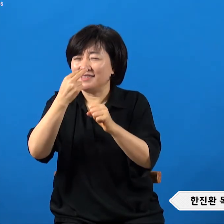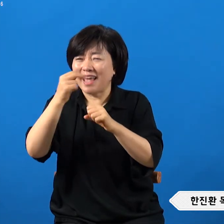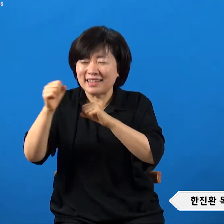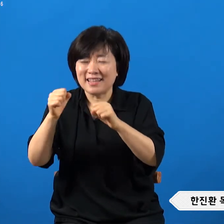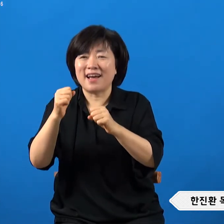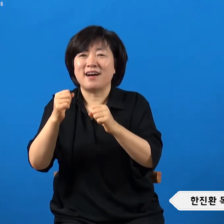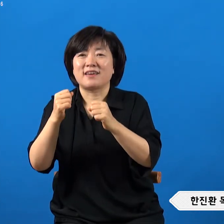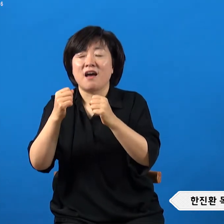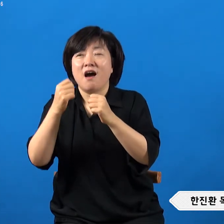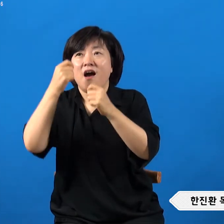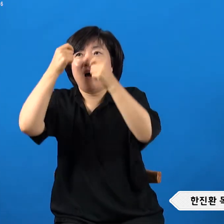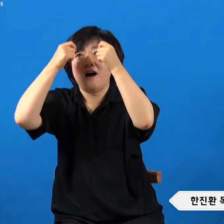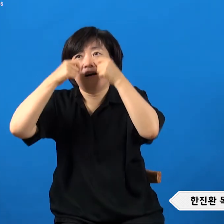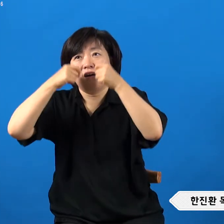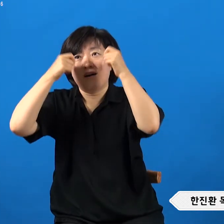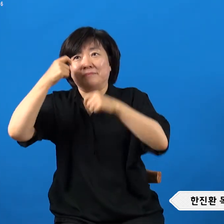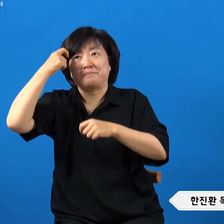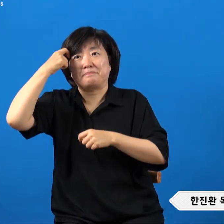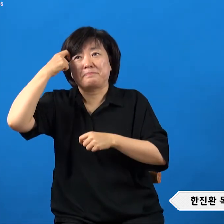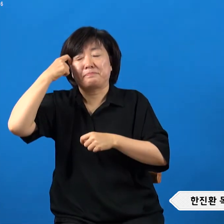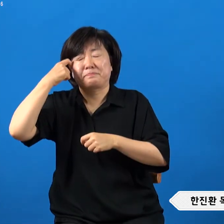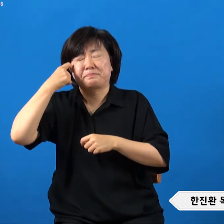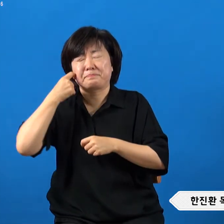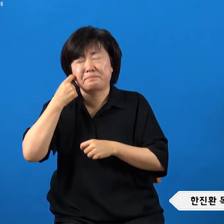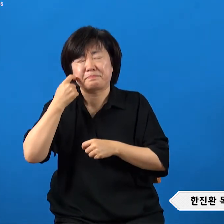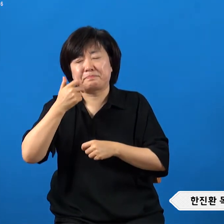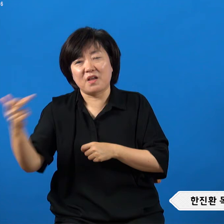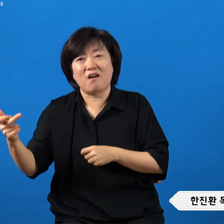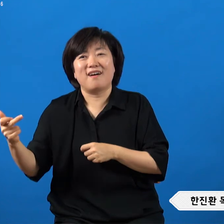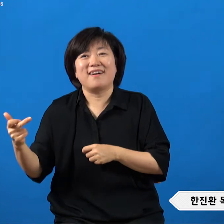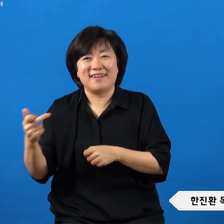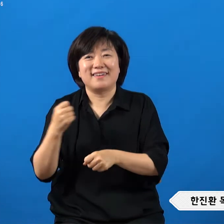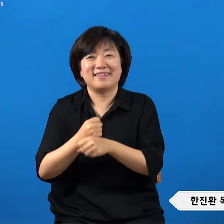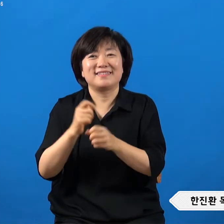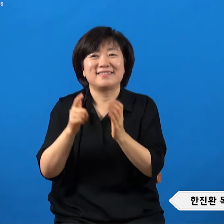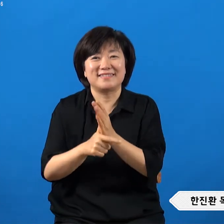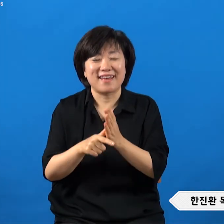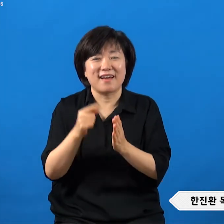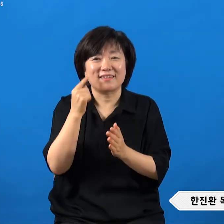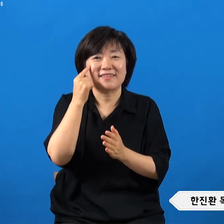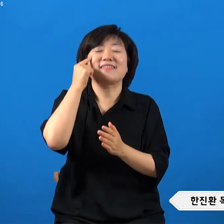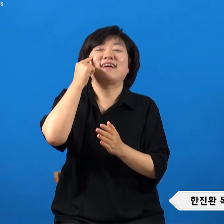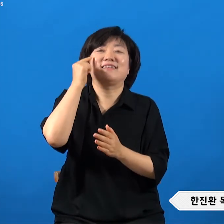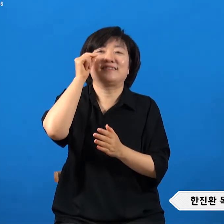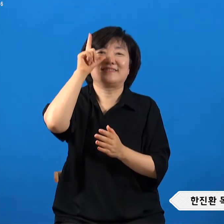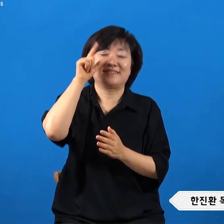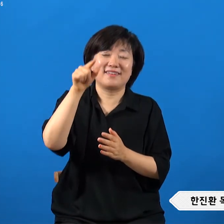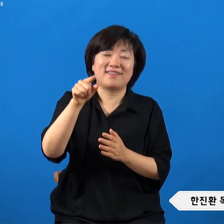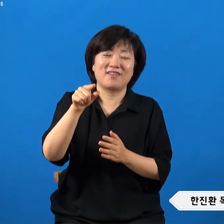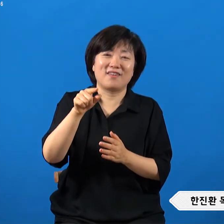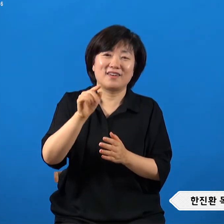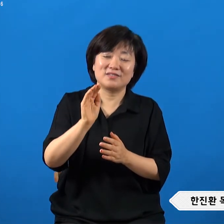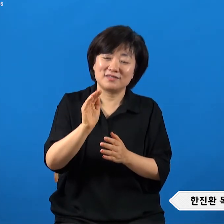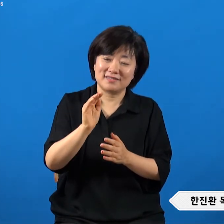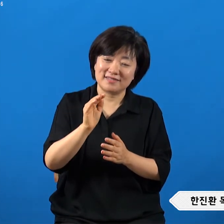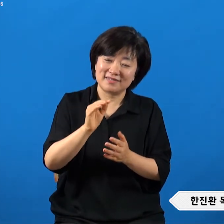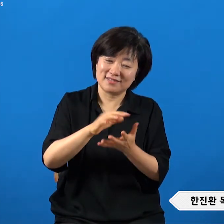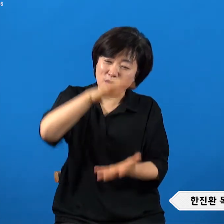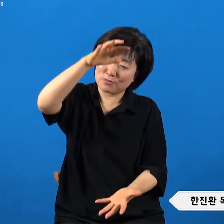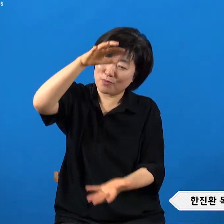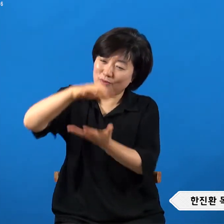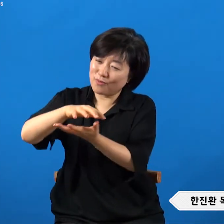다가와서 그냥 눈물이 쏟아집니다. 그렇게 깨닫는 정도에 있어서 차이가 있는 것은 왜 그렇지요?